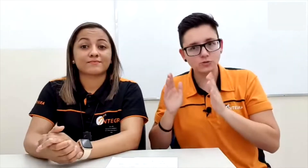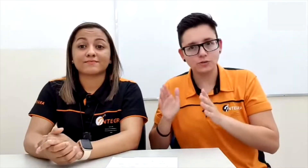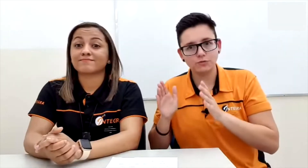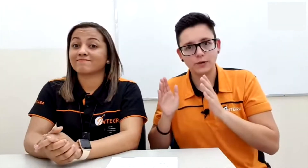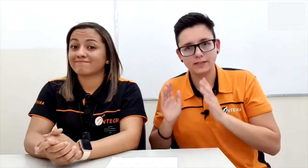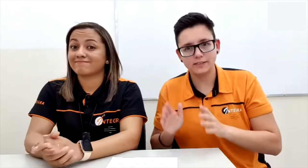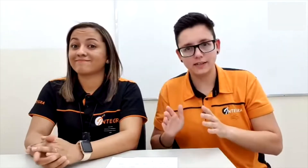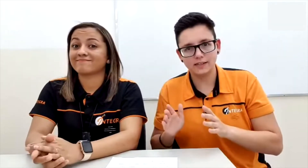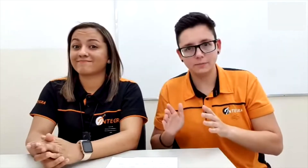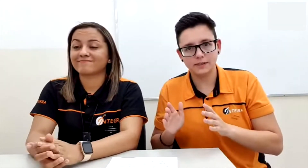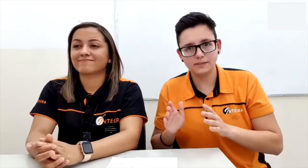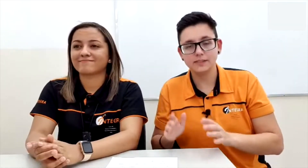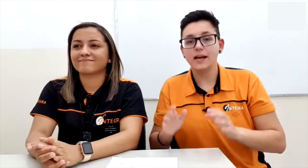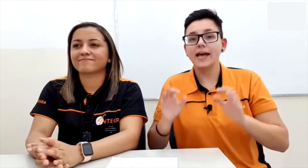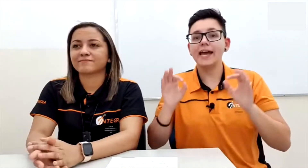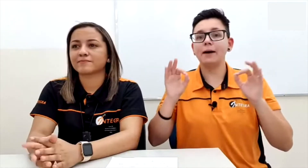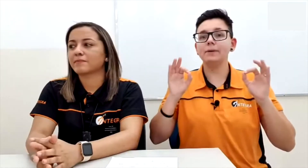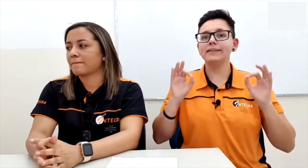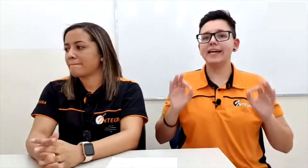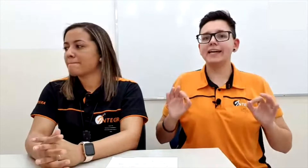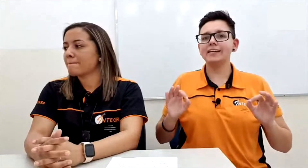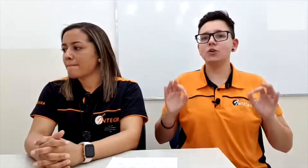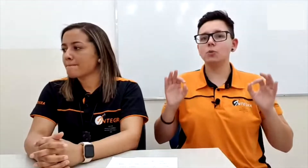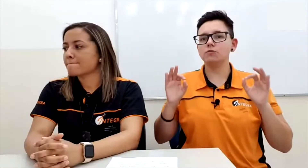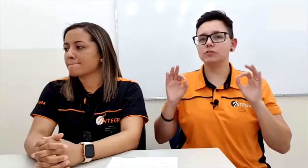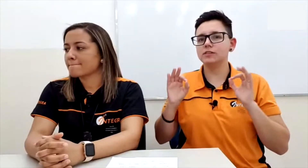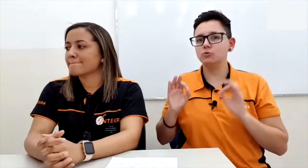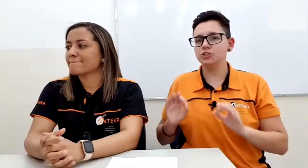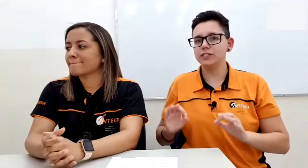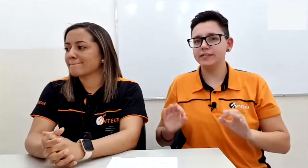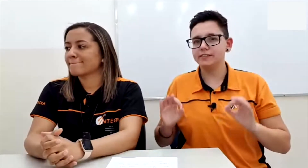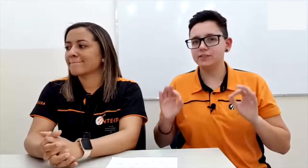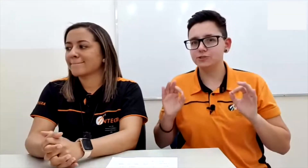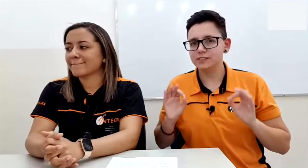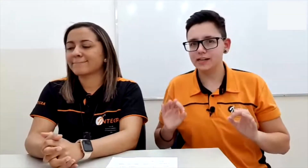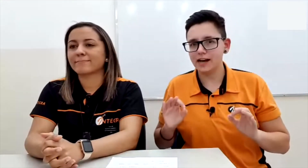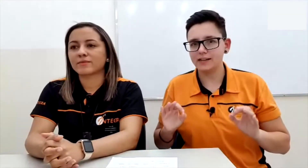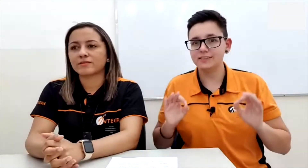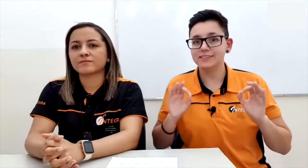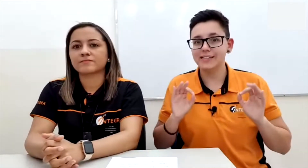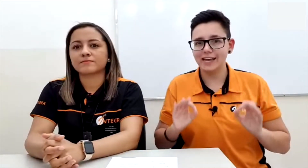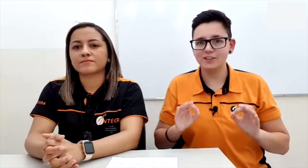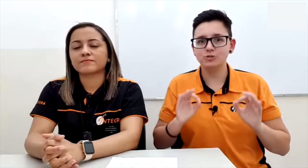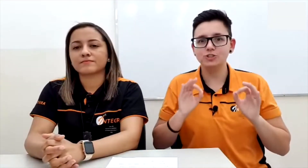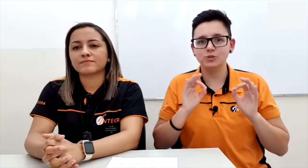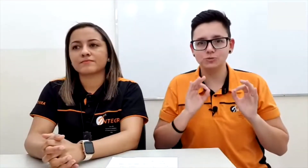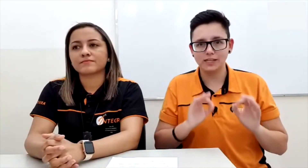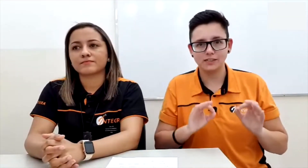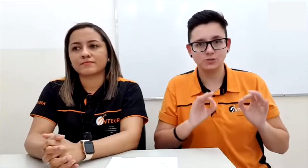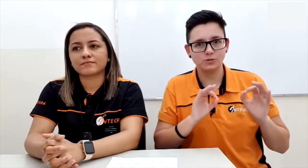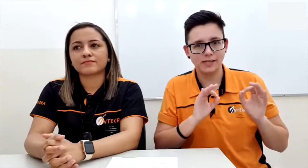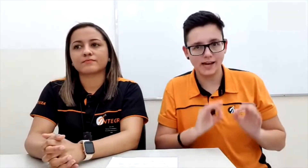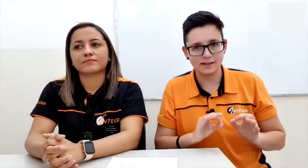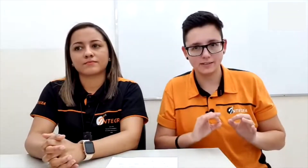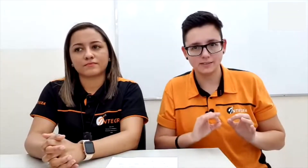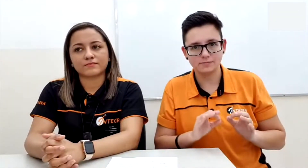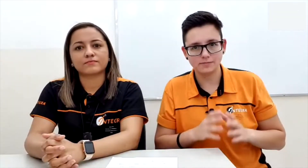sua fluência na Libras, é a maneira como você utiliza os sinais dentro de contextos reais,